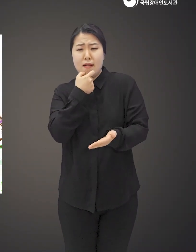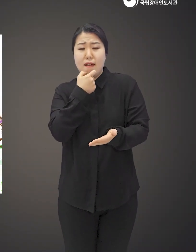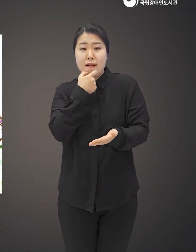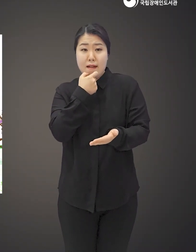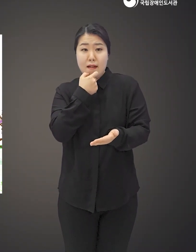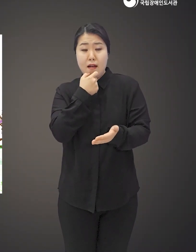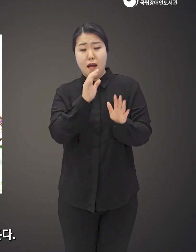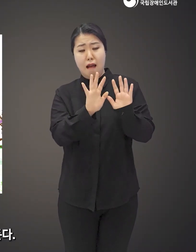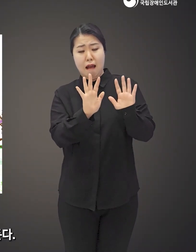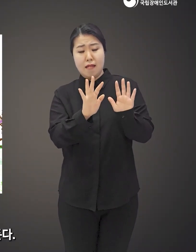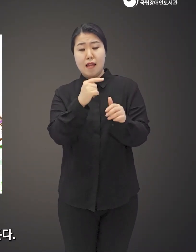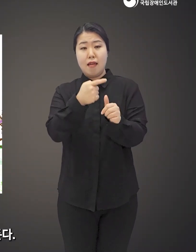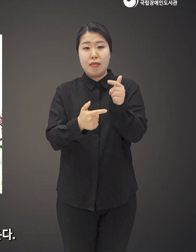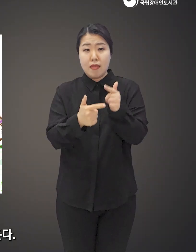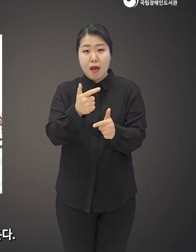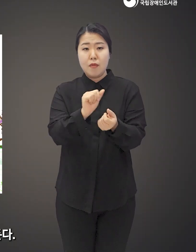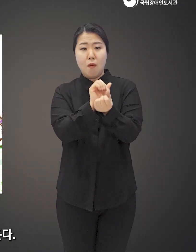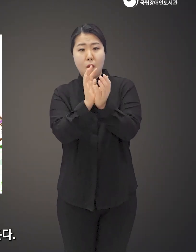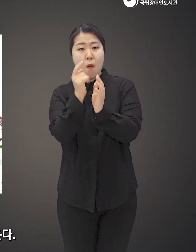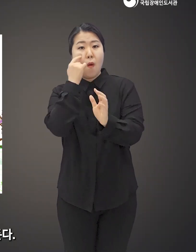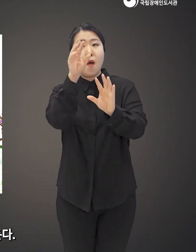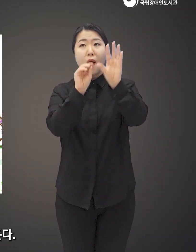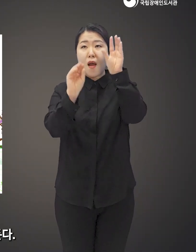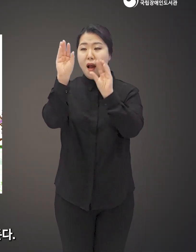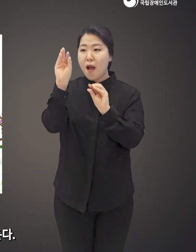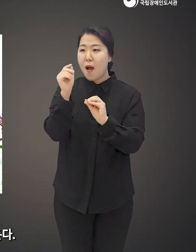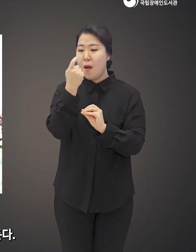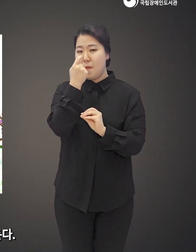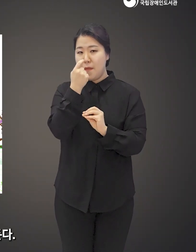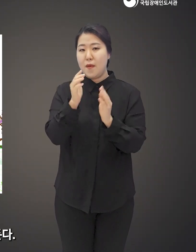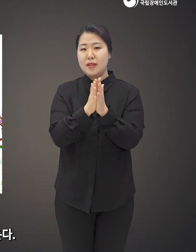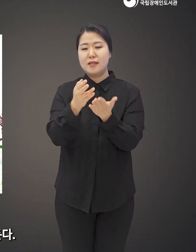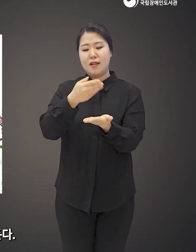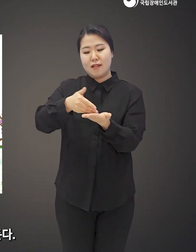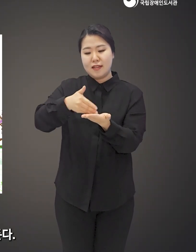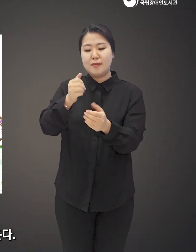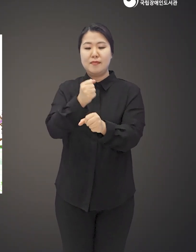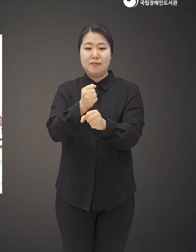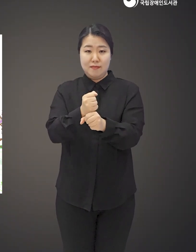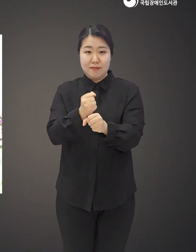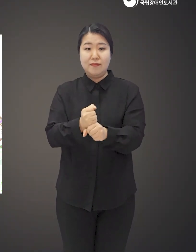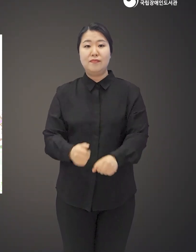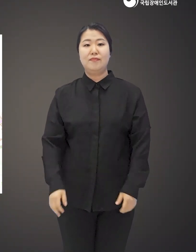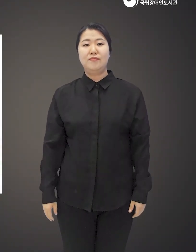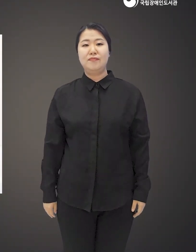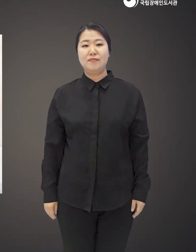싫어하던 아이가 자연 속에서 보고 배운 것으로 직접 그림 동화책을 만든다.